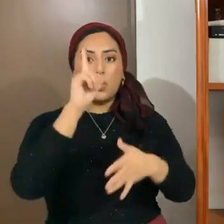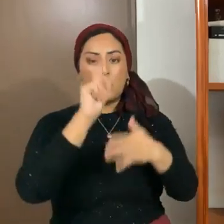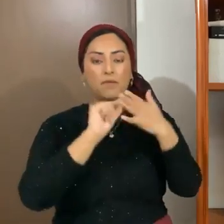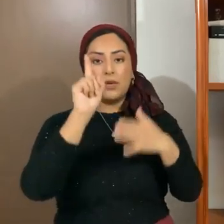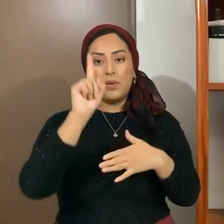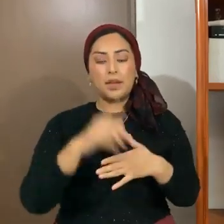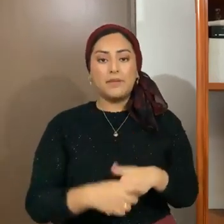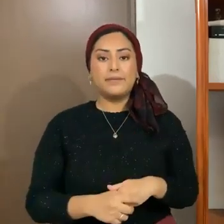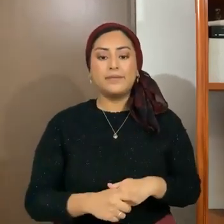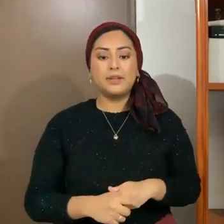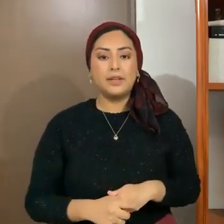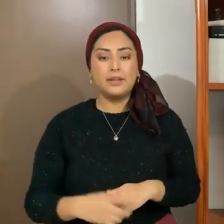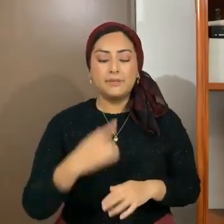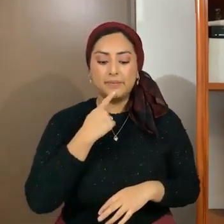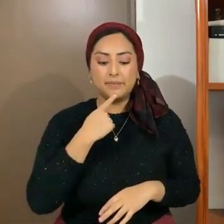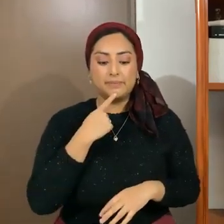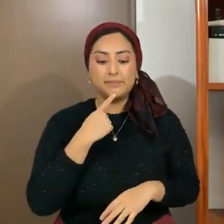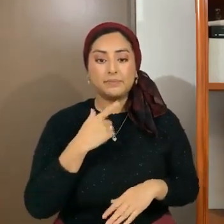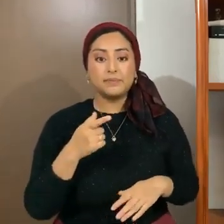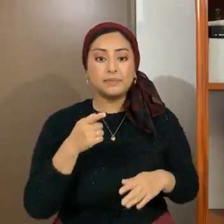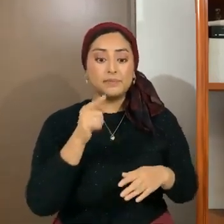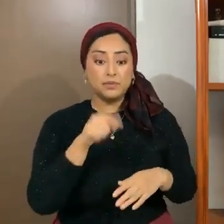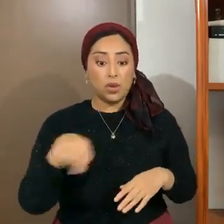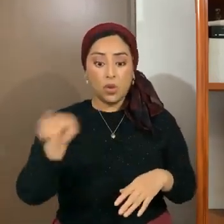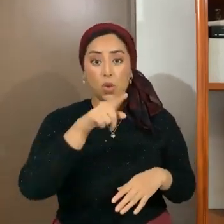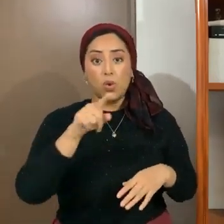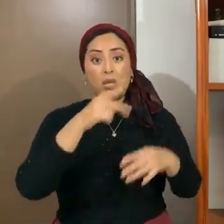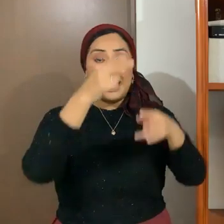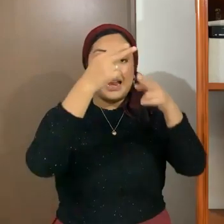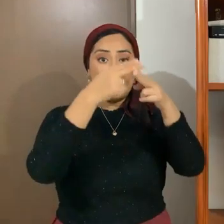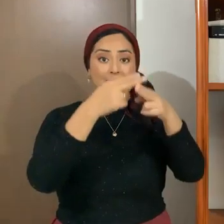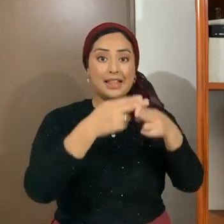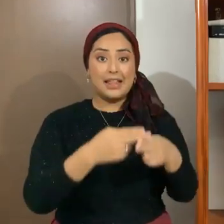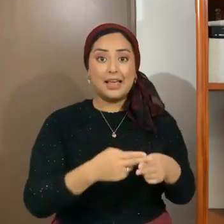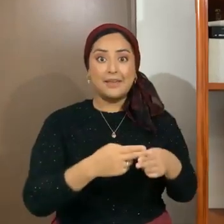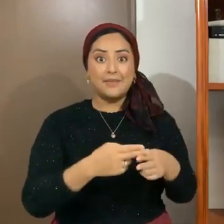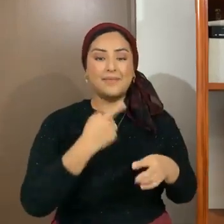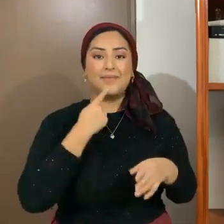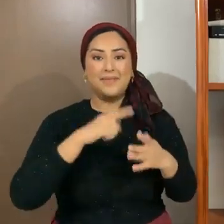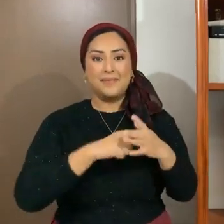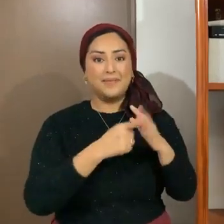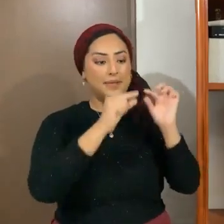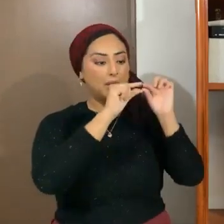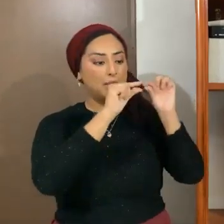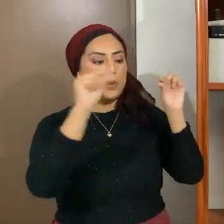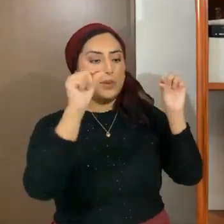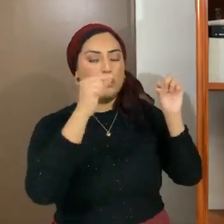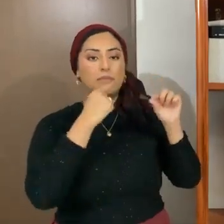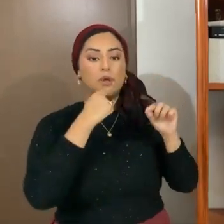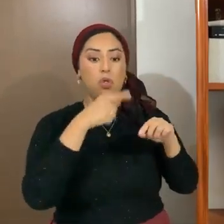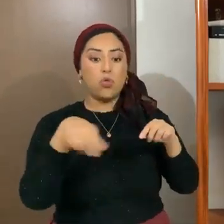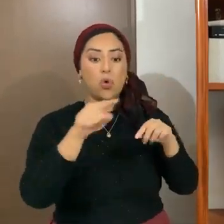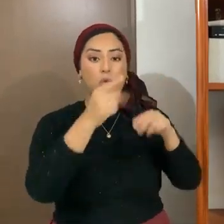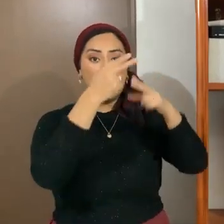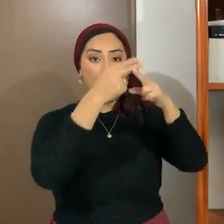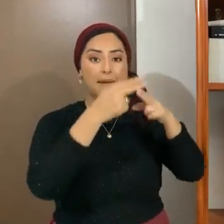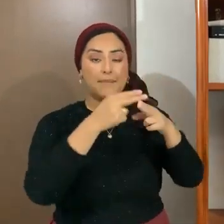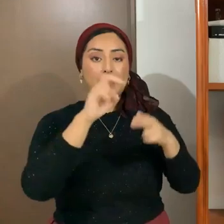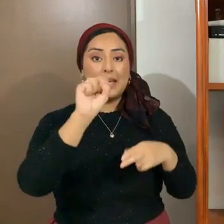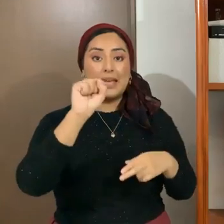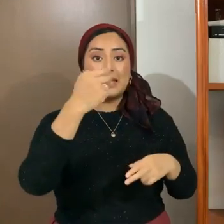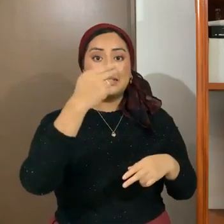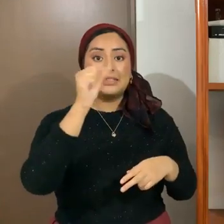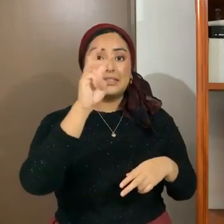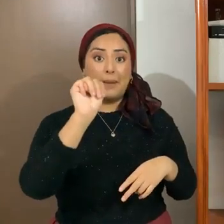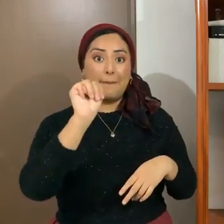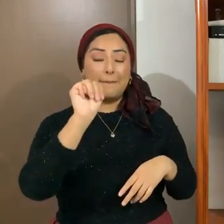¿sí? Amén. Dice, estos son los nombres, Shemot, nombres. Shem en